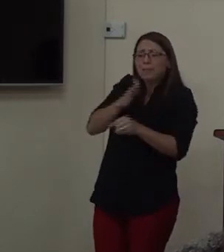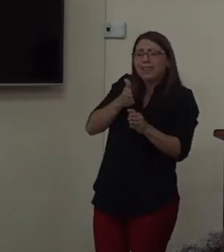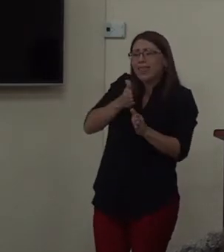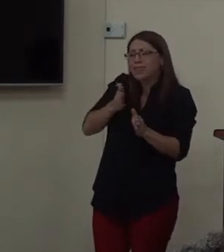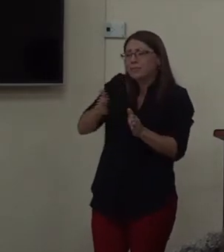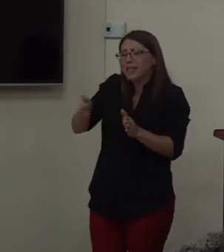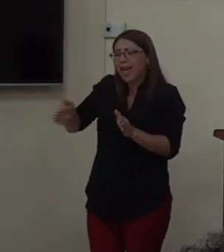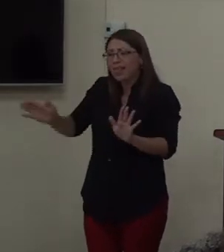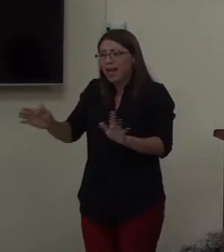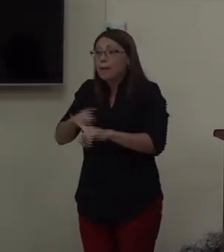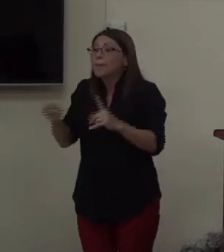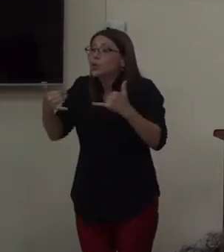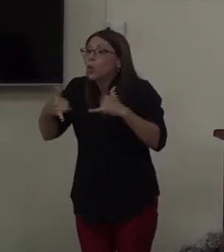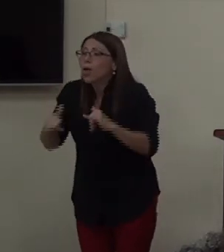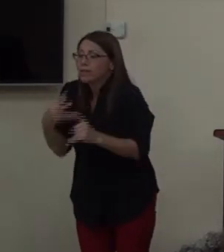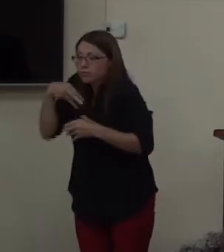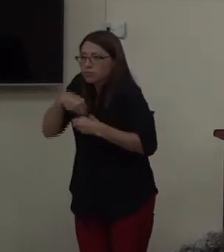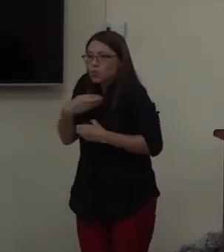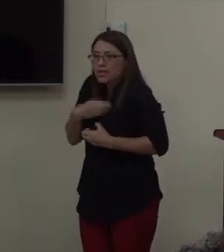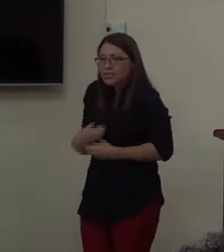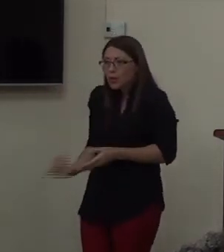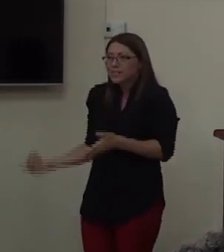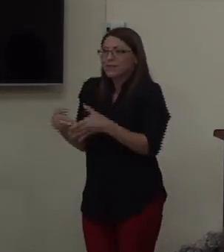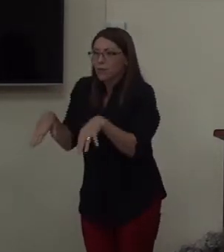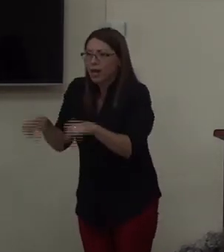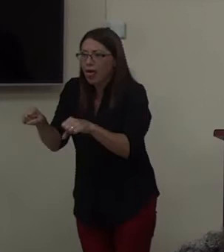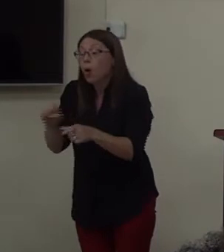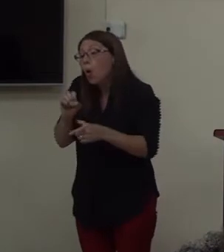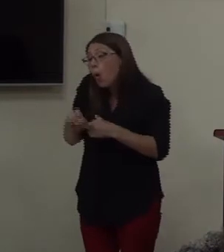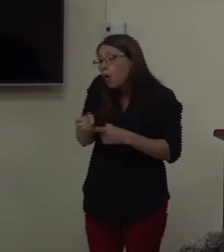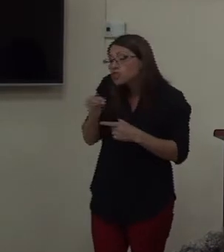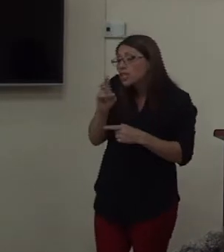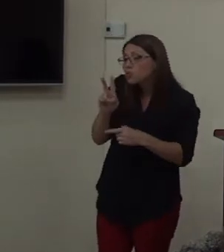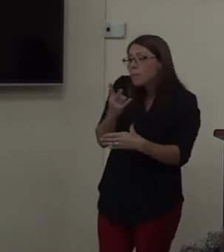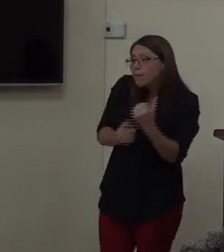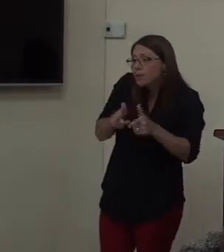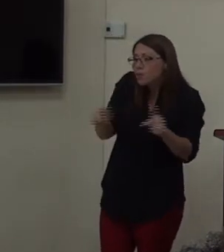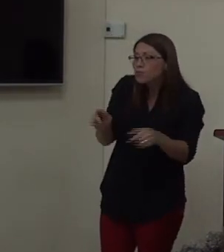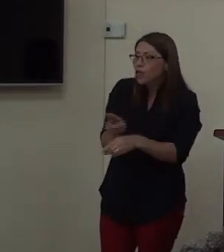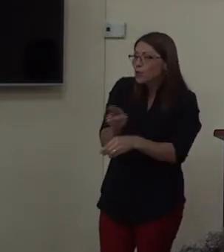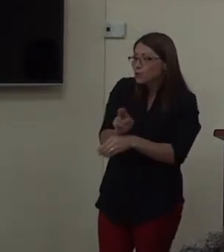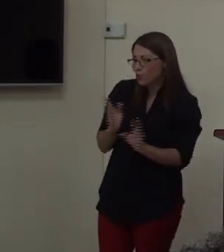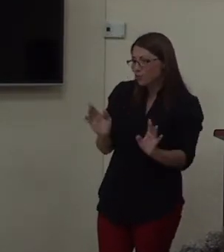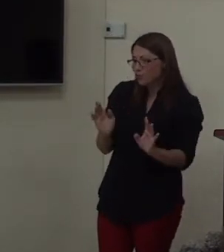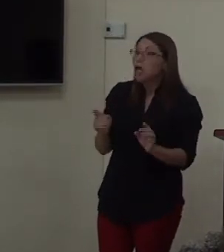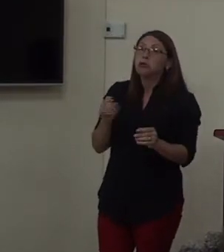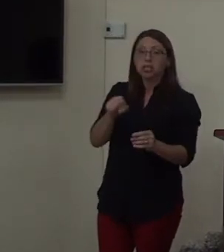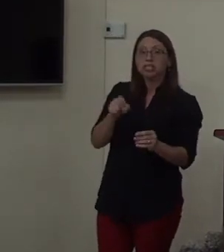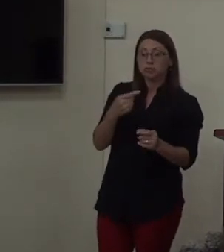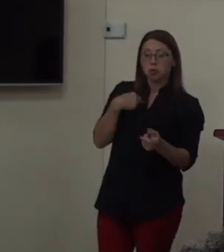como un deseo de ser recuperada, ¿verdad?, o si es un bilingüismo, digamos, de uso, entonces donde sí, cambio de una lengua a